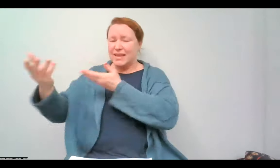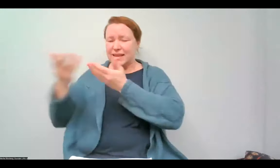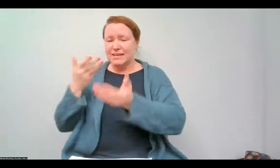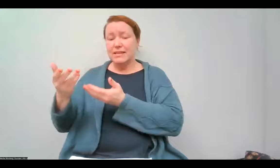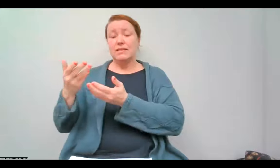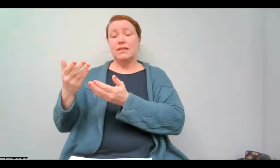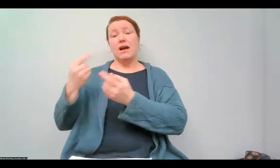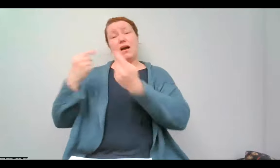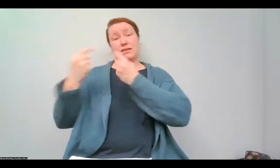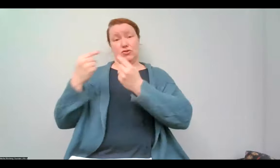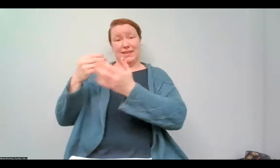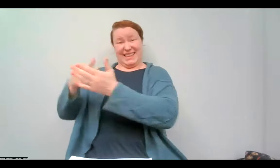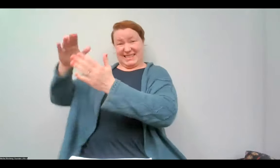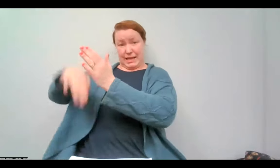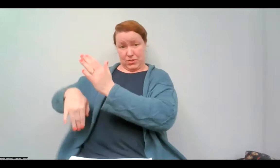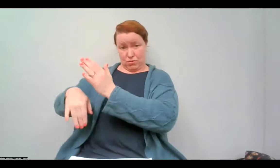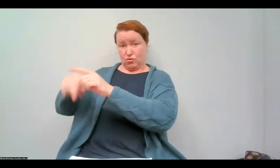2024-2025. Ja